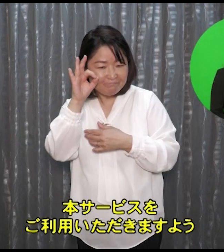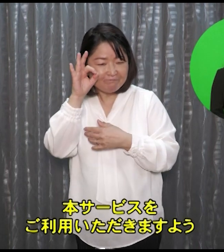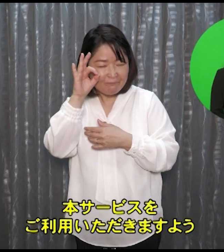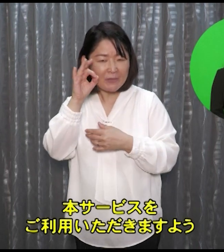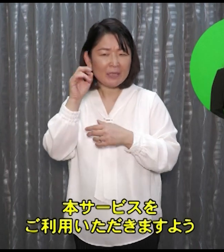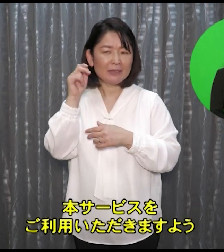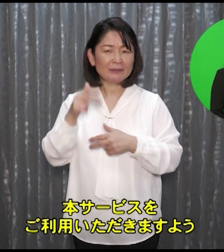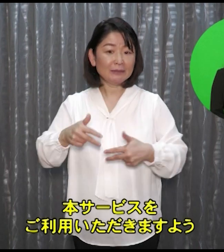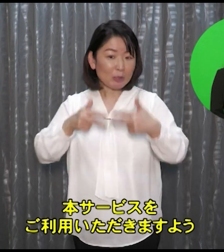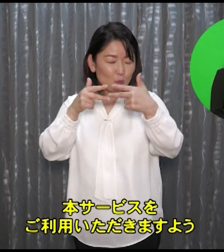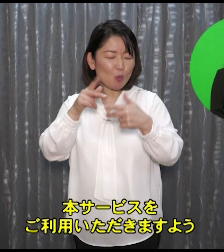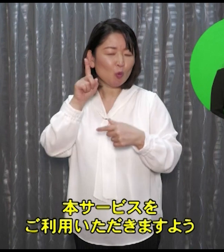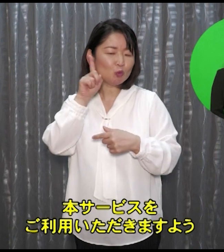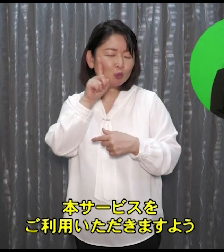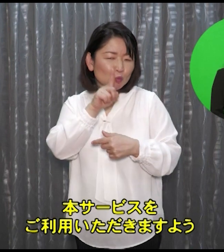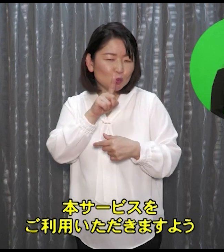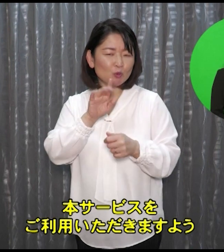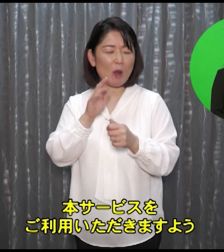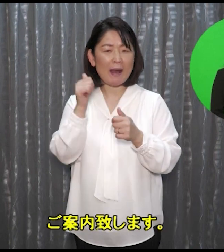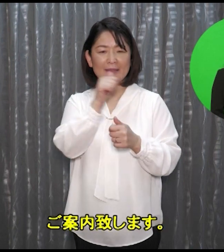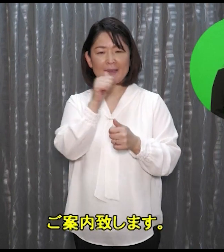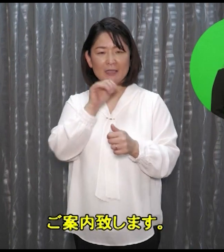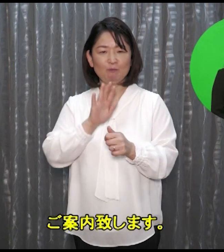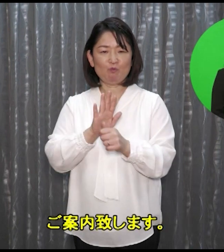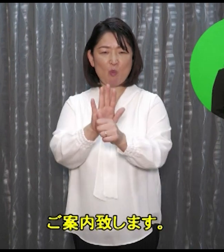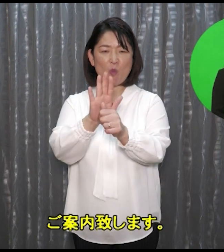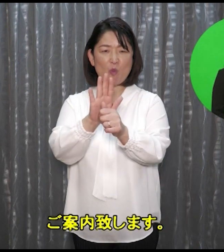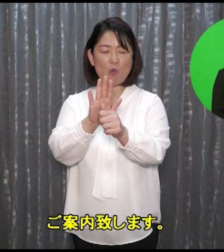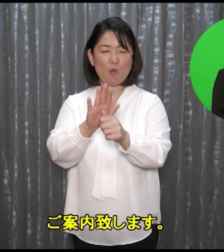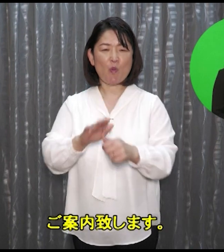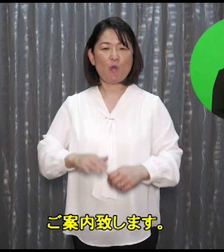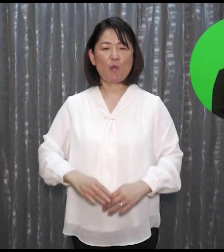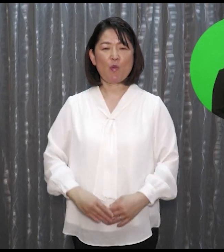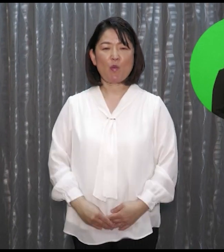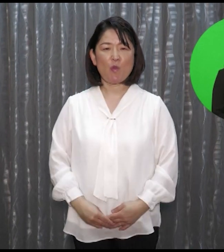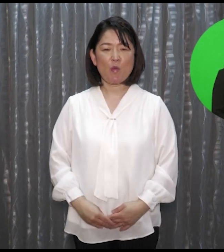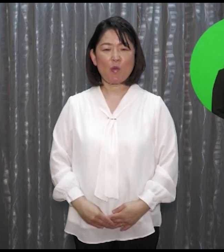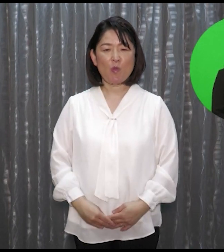き、本サービスをご利用いただきますようご案内いたします。